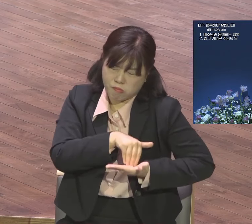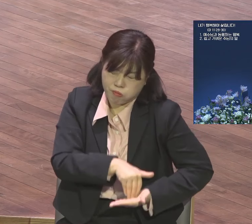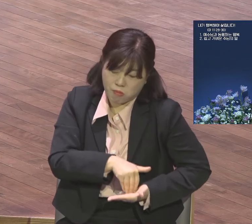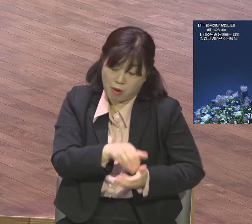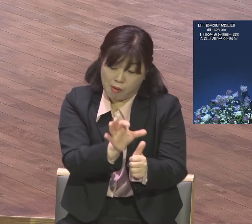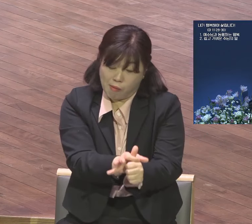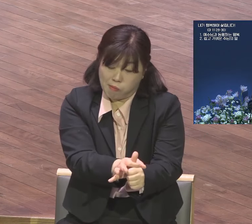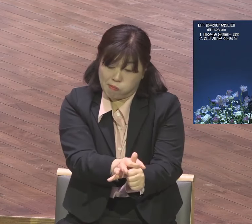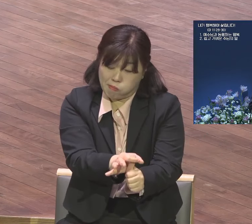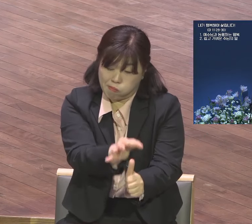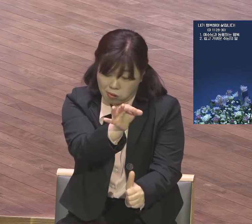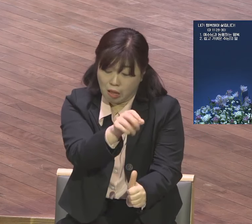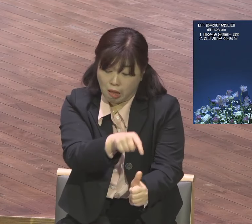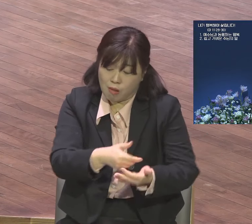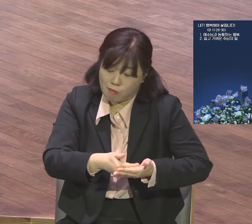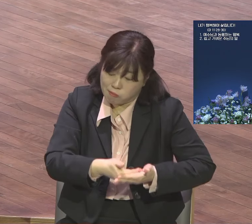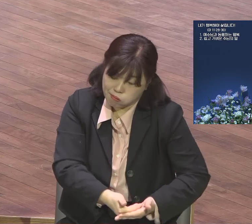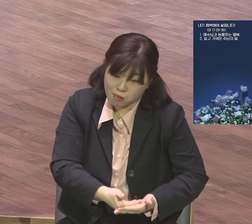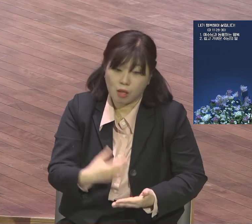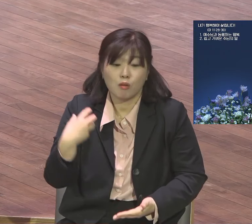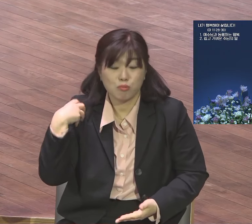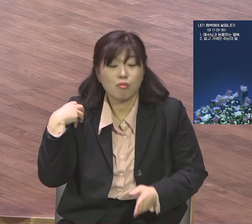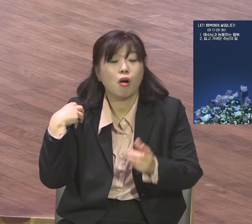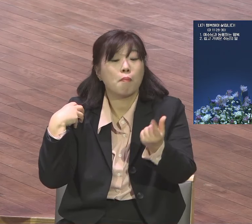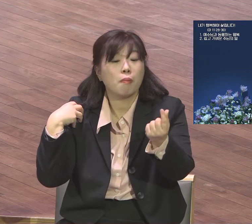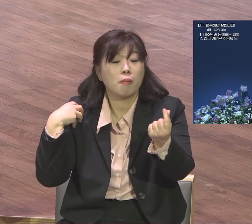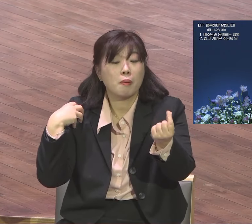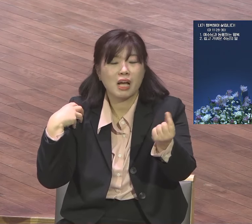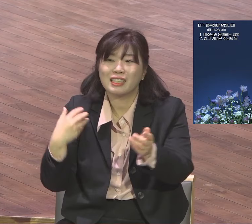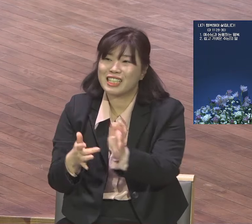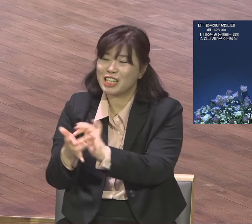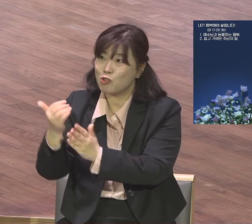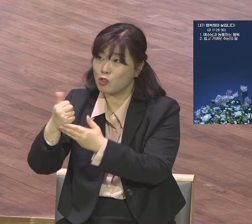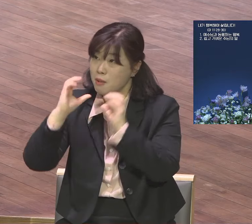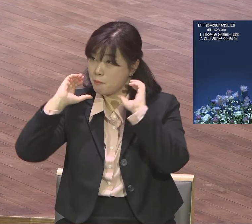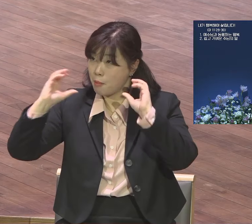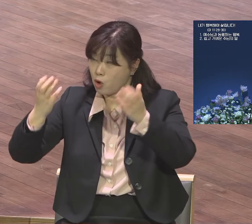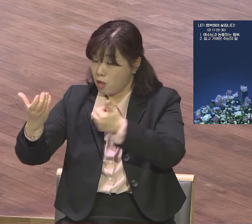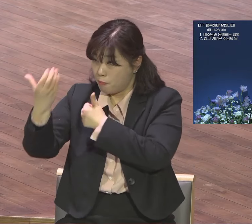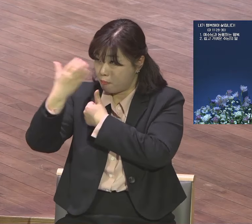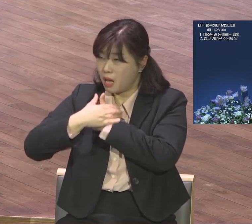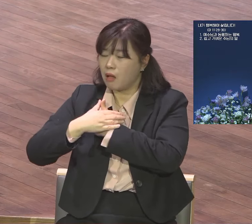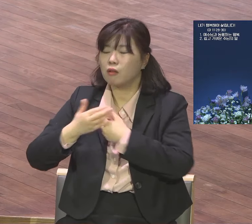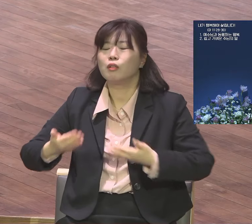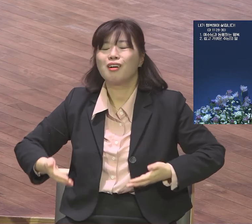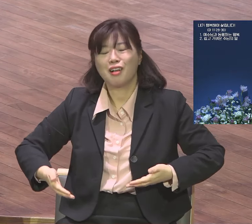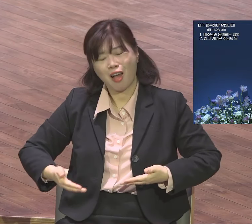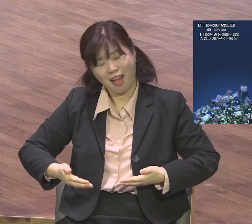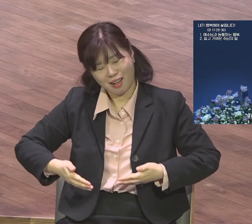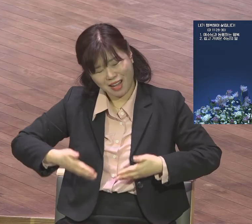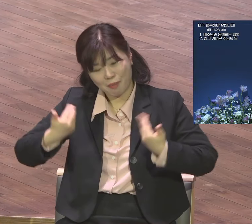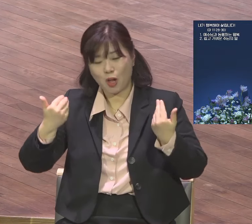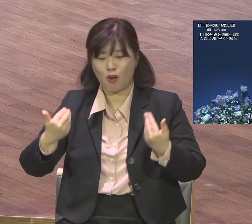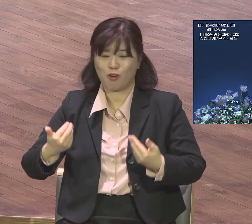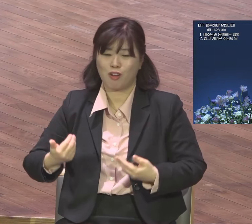짐이었습니다. 그러나 예수님의 멍에와 짐은 행복이고 쉼이고 안식이고